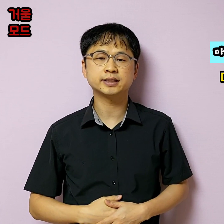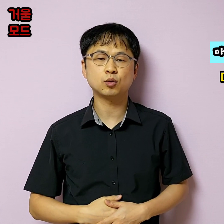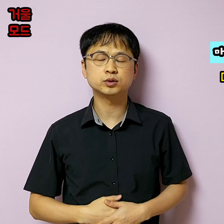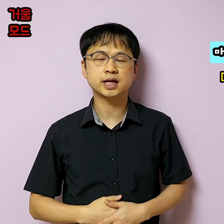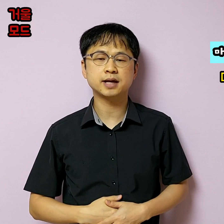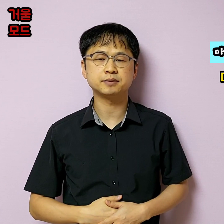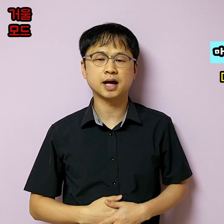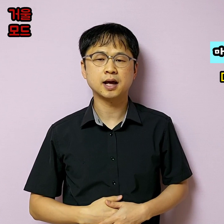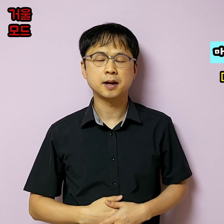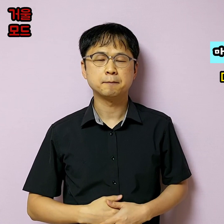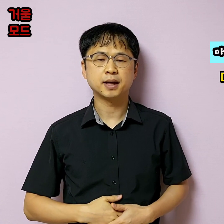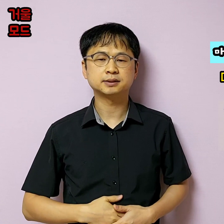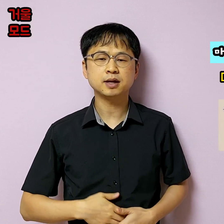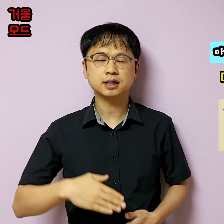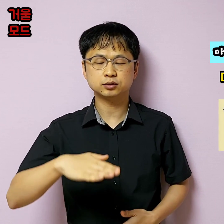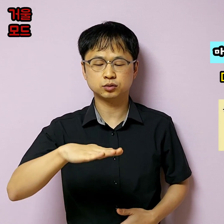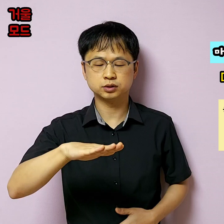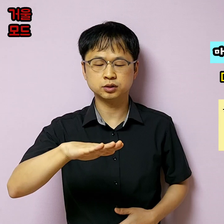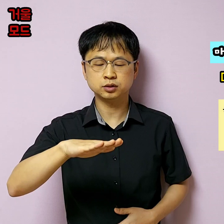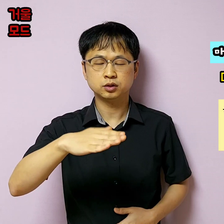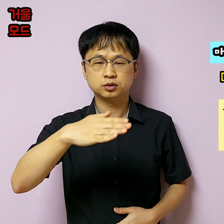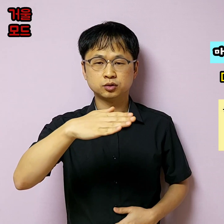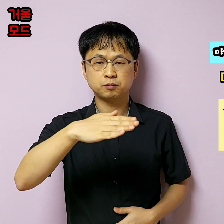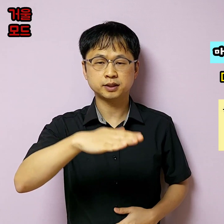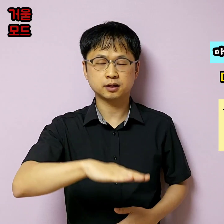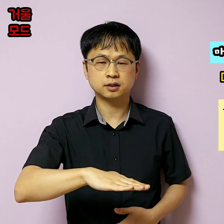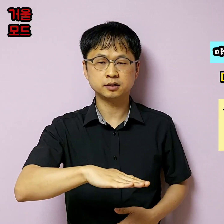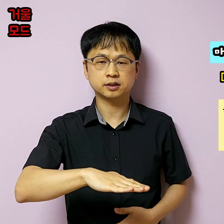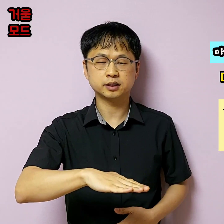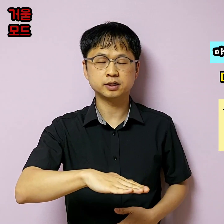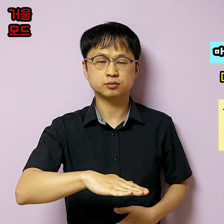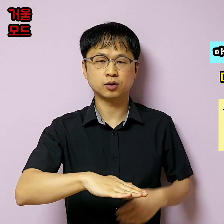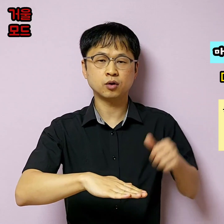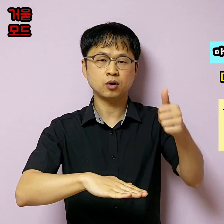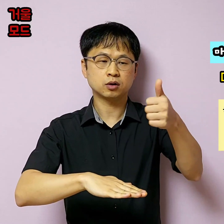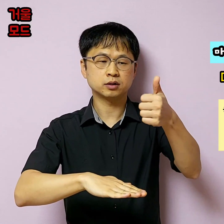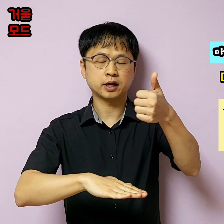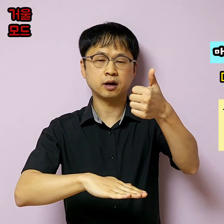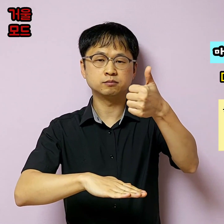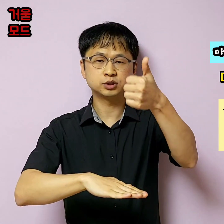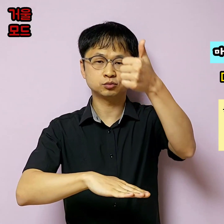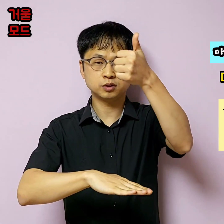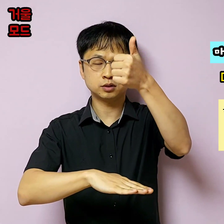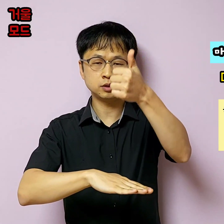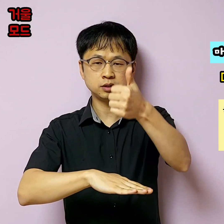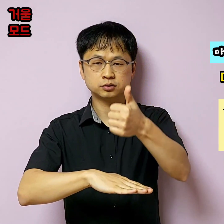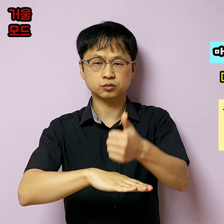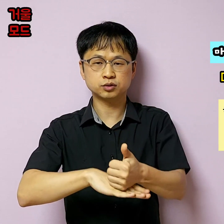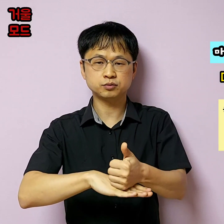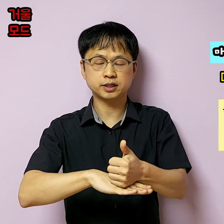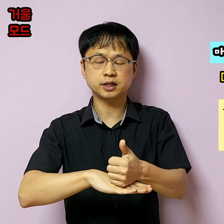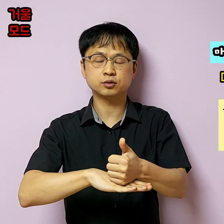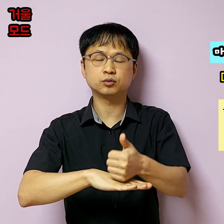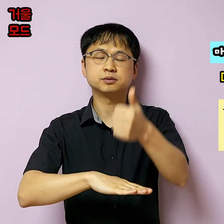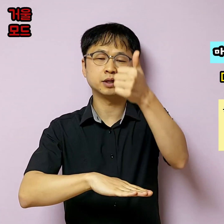거리에서 혼자입니다. 마지막이라는 수어는 손바닥을 이렇게 내리고요. 거기에 엄지주먹을 손등 위에